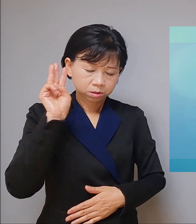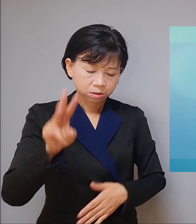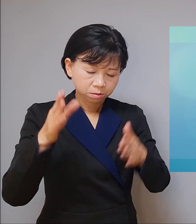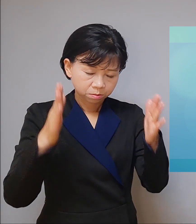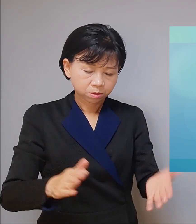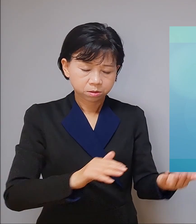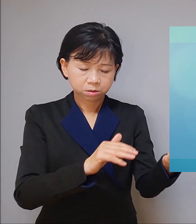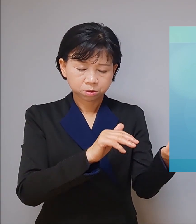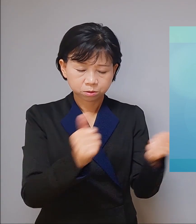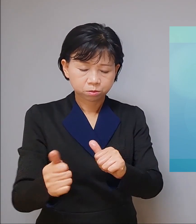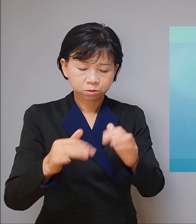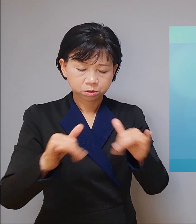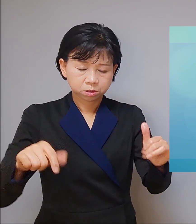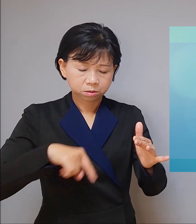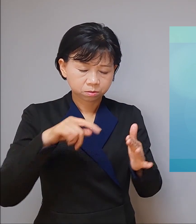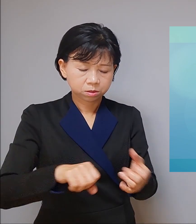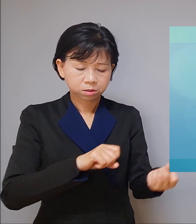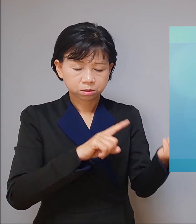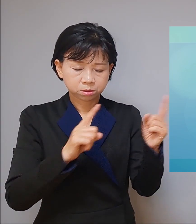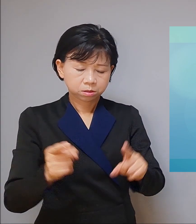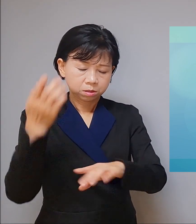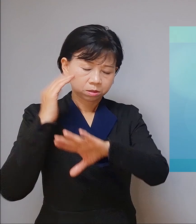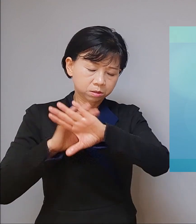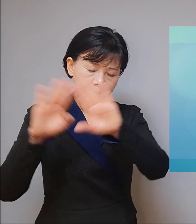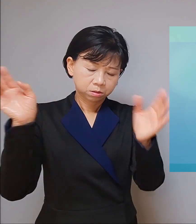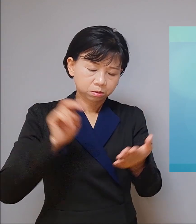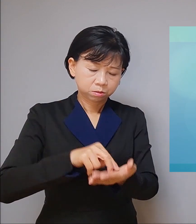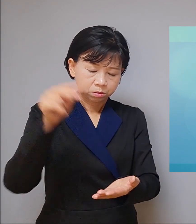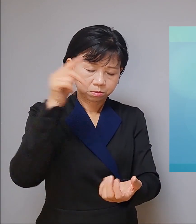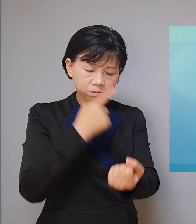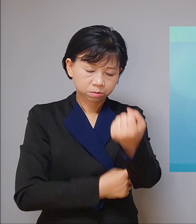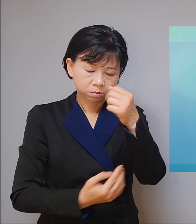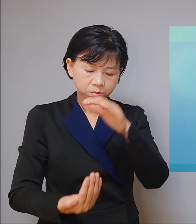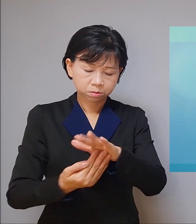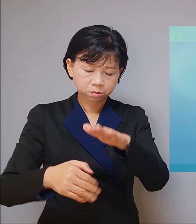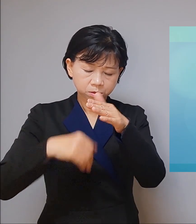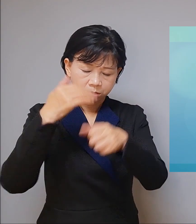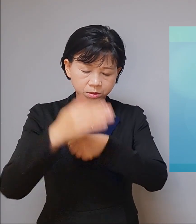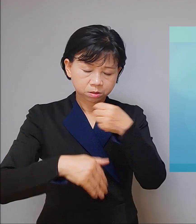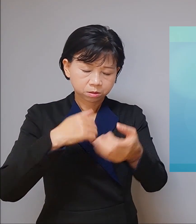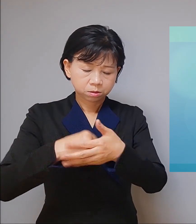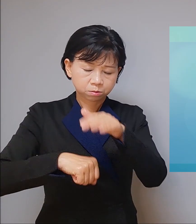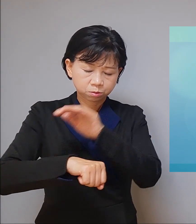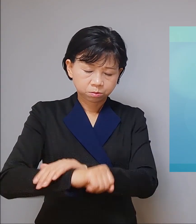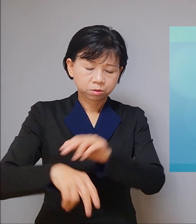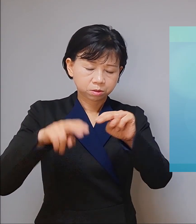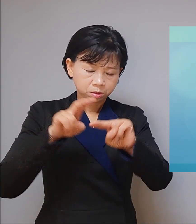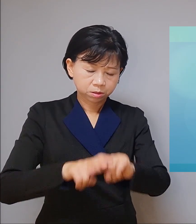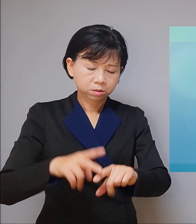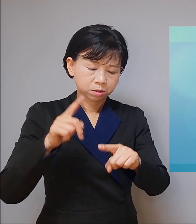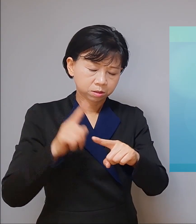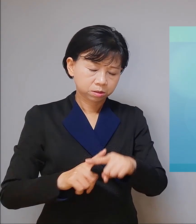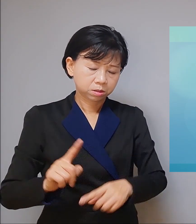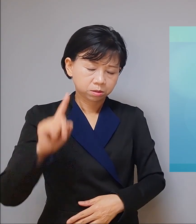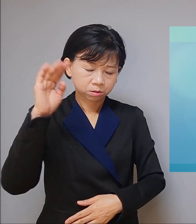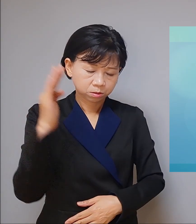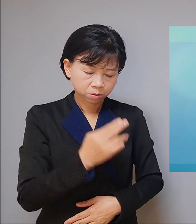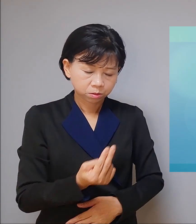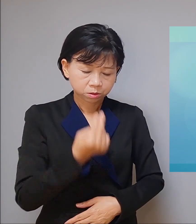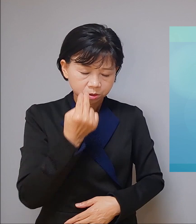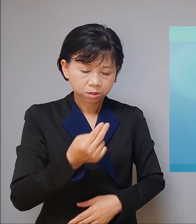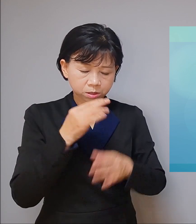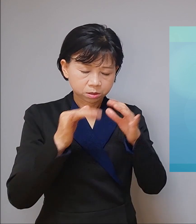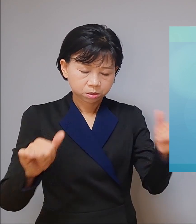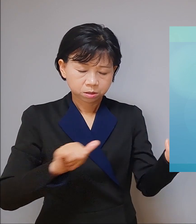살아나시며 하늘에 오르사 전능하신 하나님 우편에 앉아 계시다가 저리로서 산자와 죽은 자를 심판하러